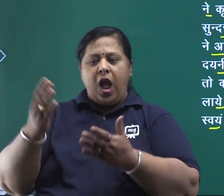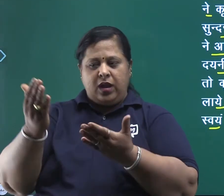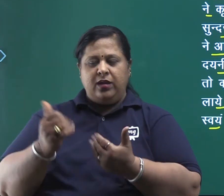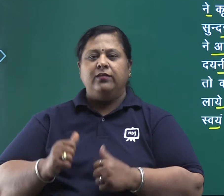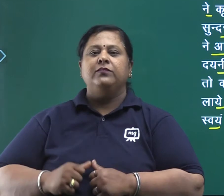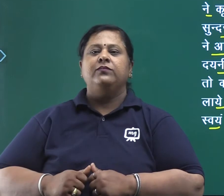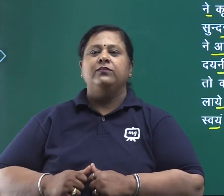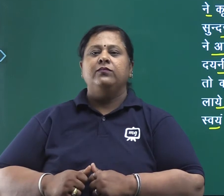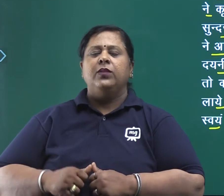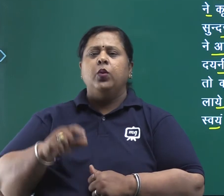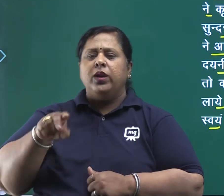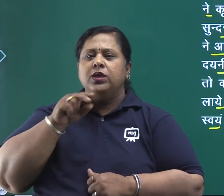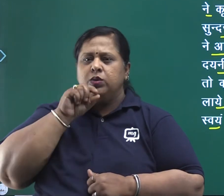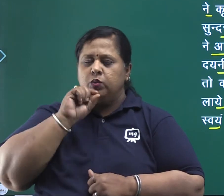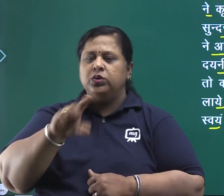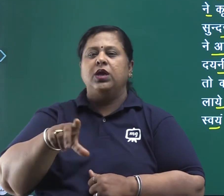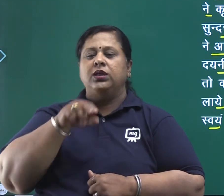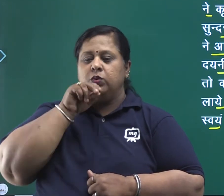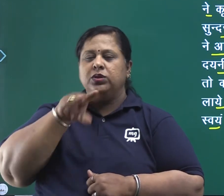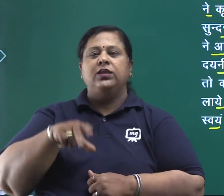आकर उन्हें सूचना दी